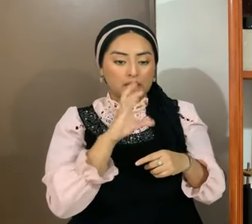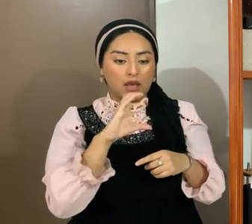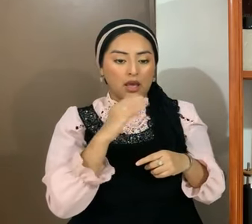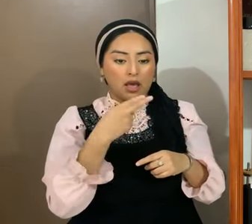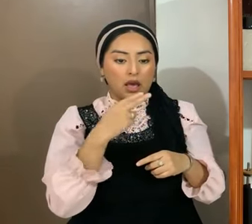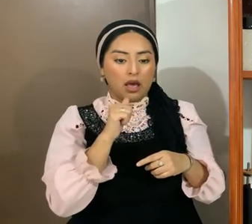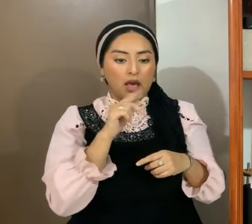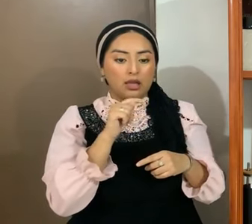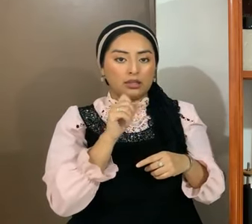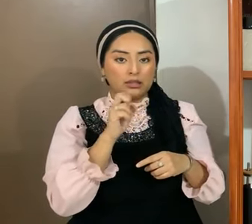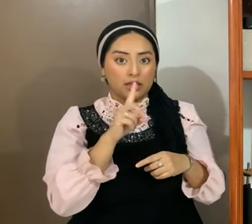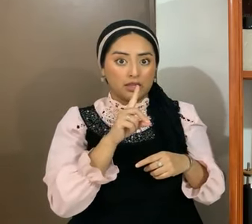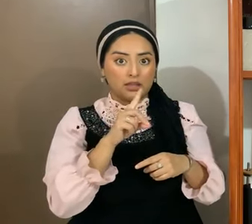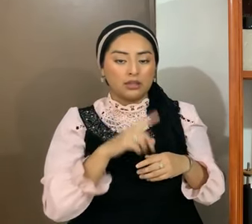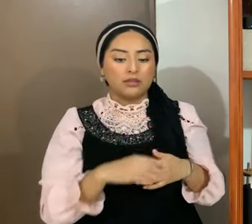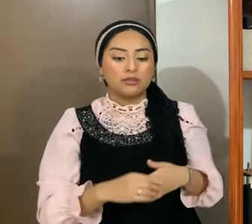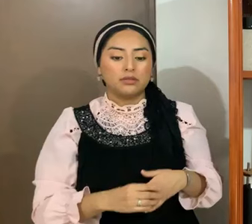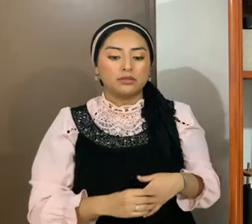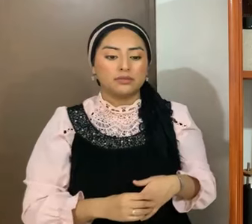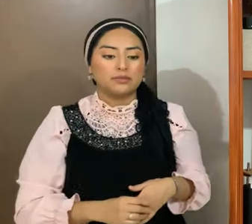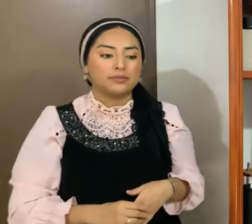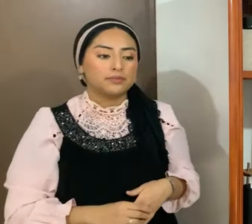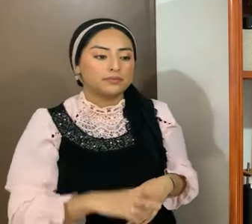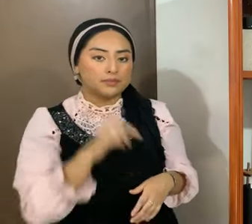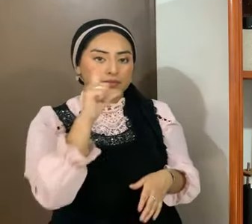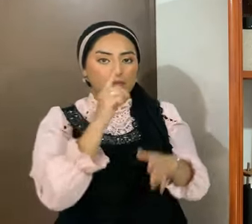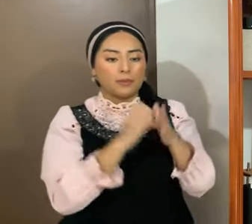Hatat, sacrificios por el pecado, de